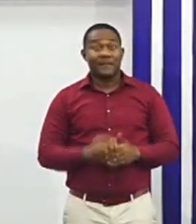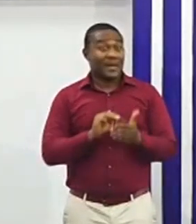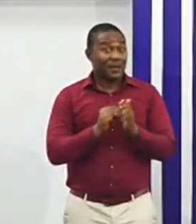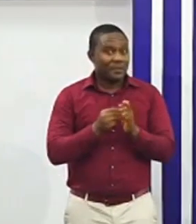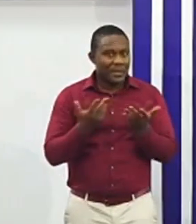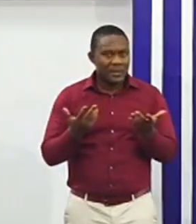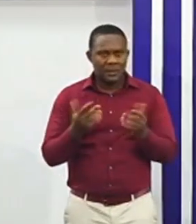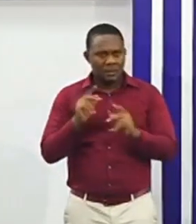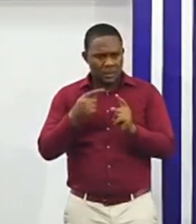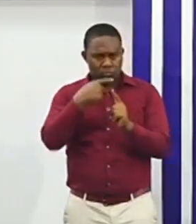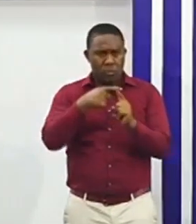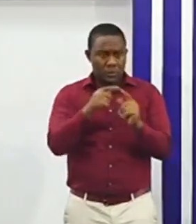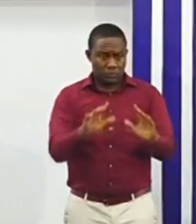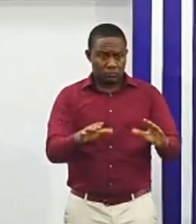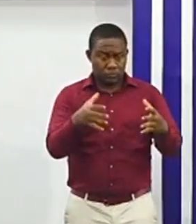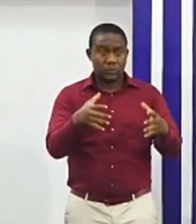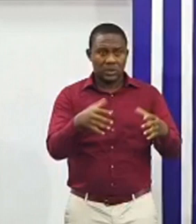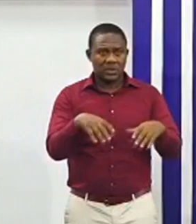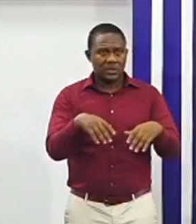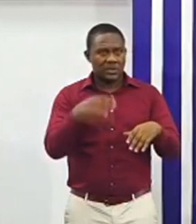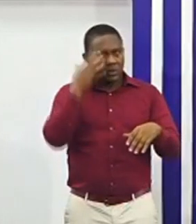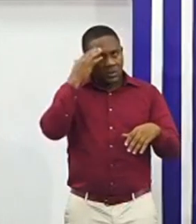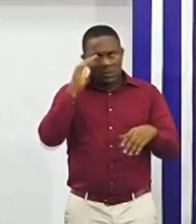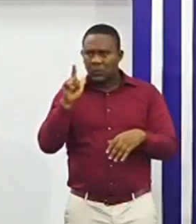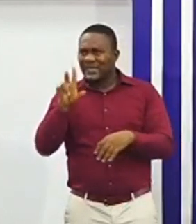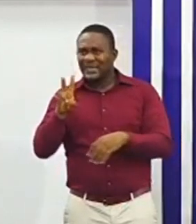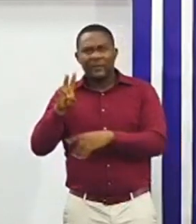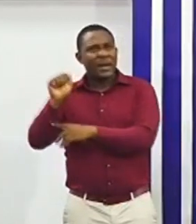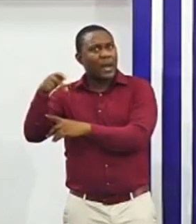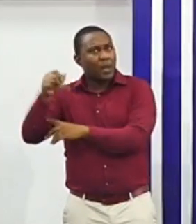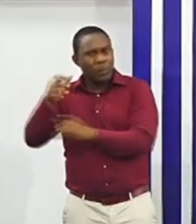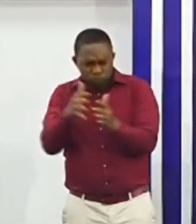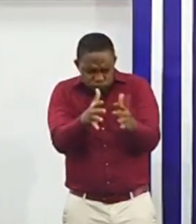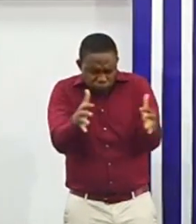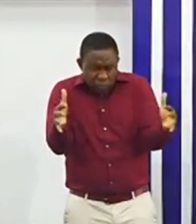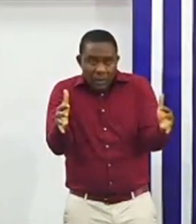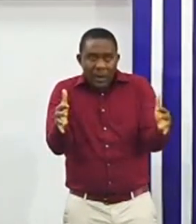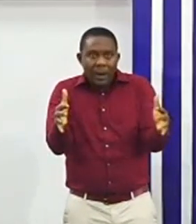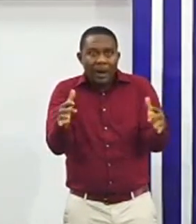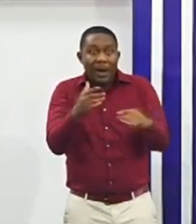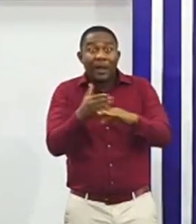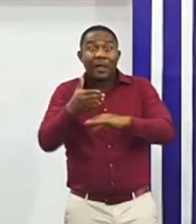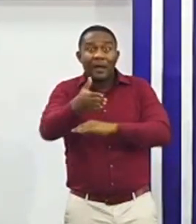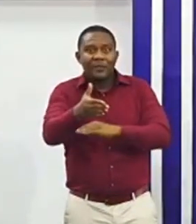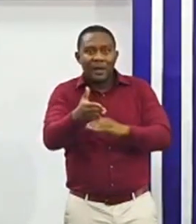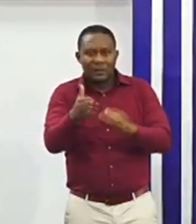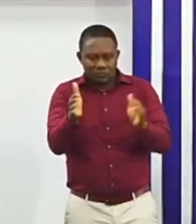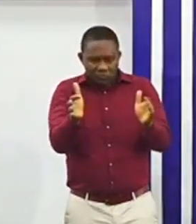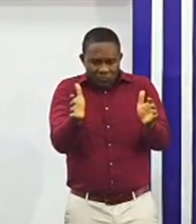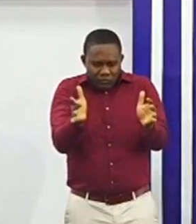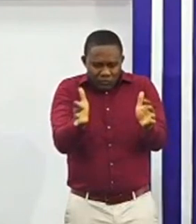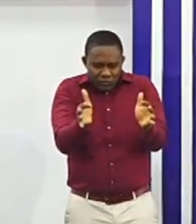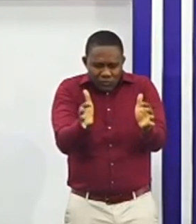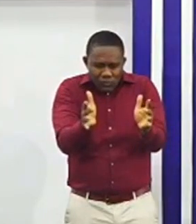baaloŋ ane benee ba naŋ be. Te na baŋ kaa a gama poɔ. April bere lezare ne ayɔpoi daare la ka te